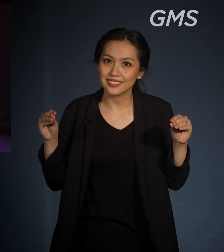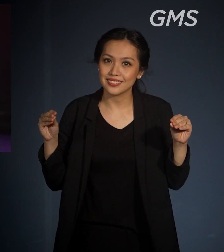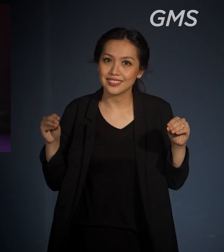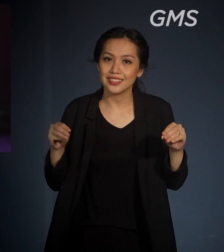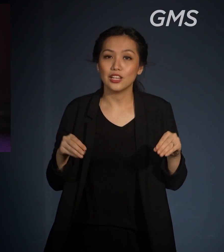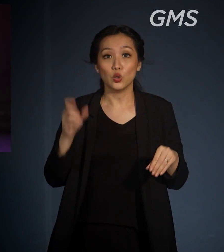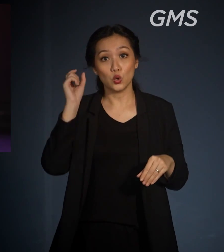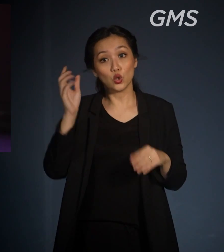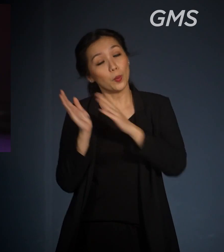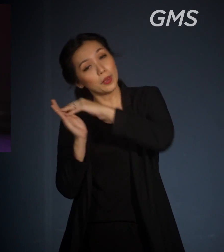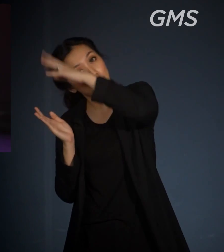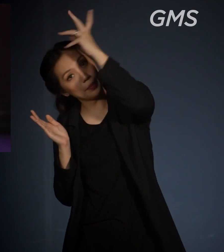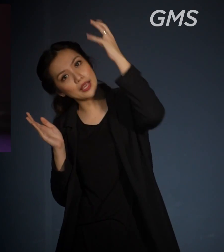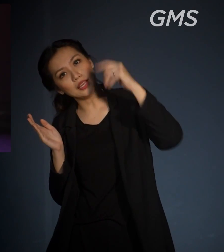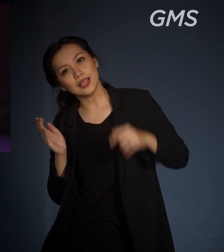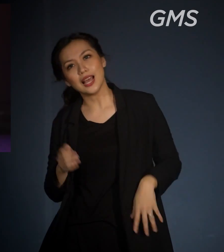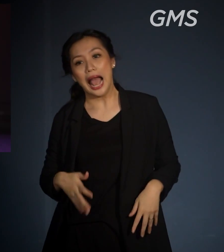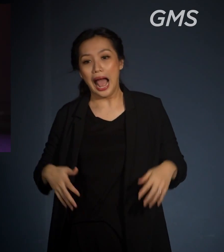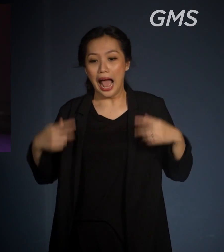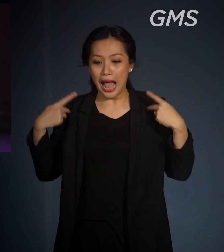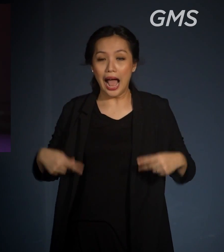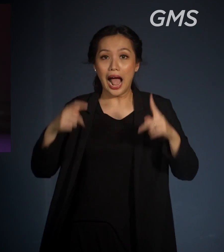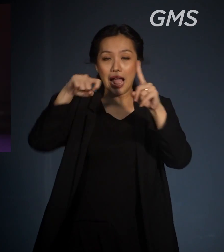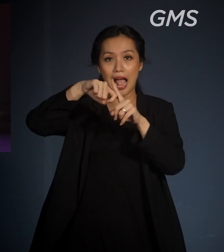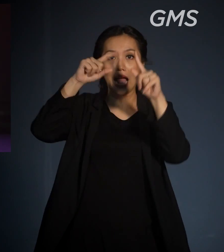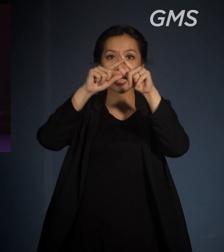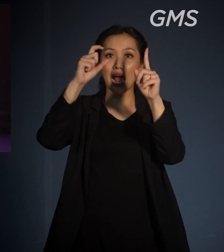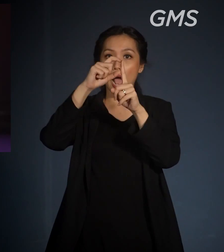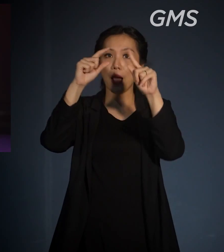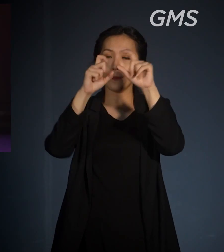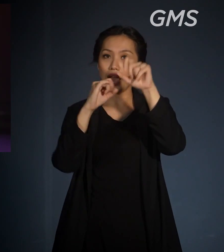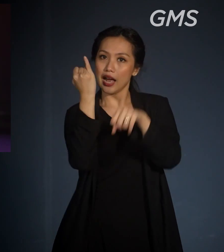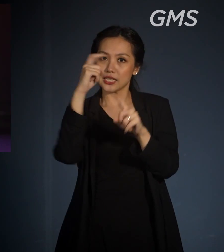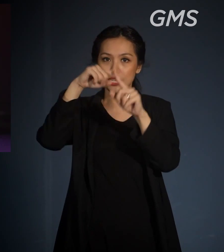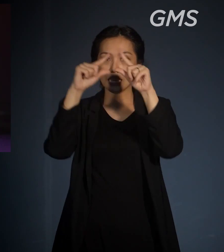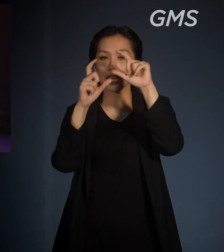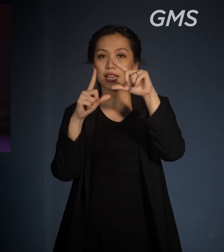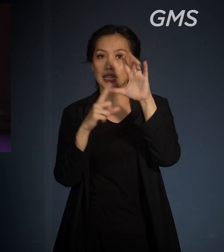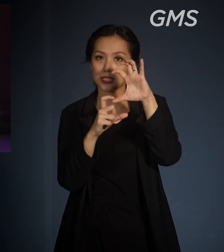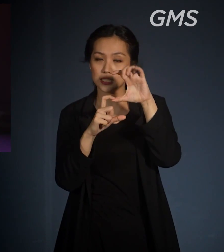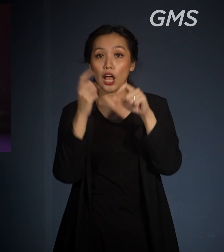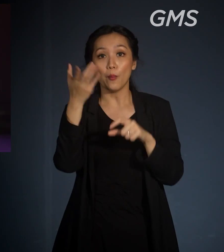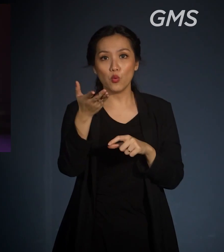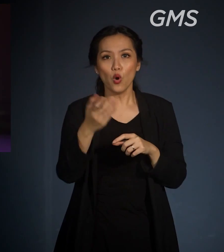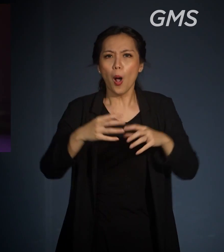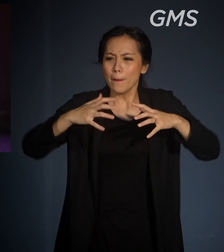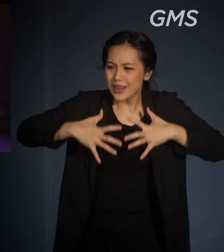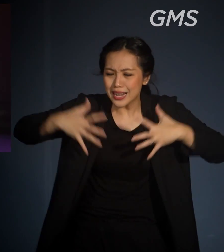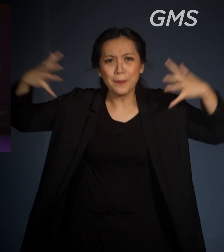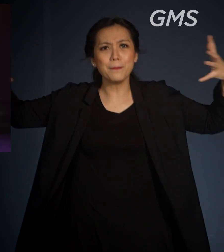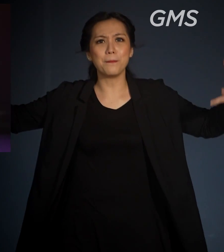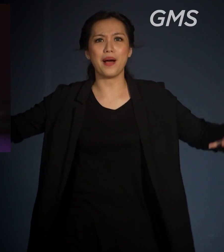Anda. Ketika Anda punya mimpi yang besar, mimpi yang besar itu akan menggali